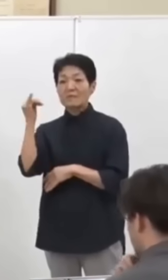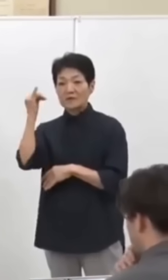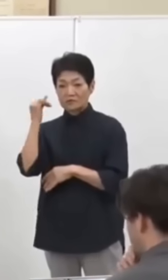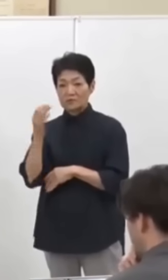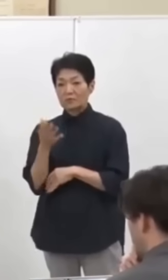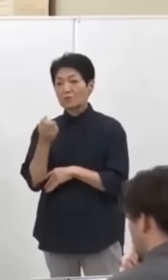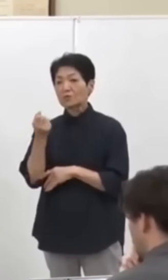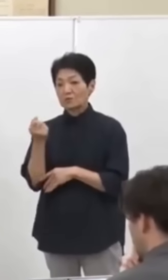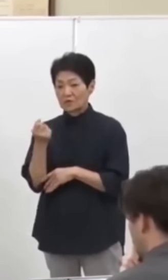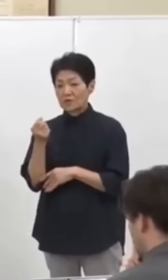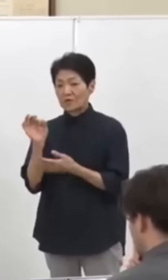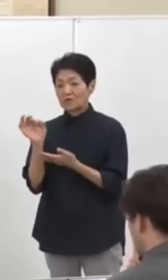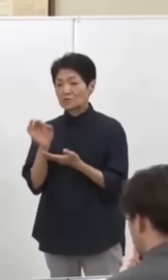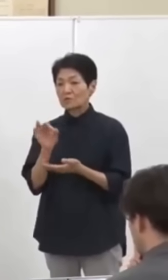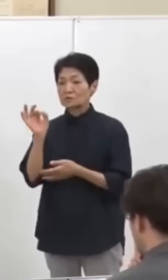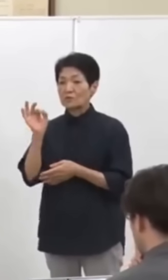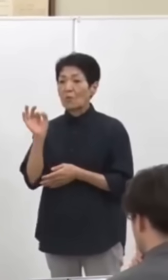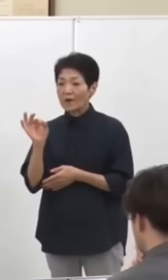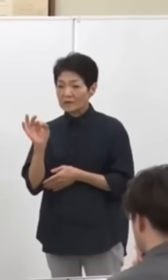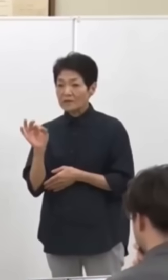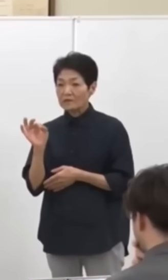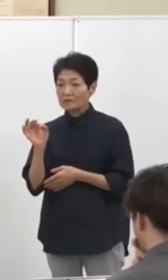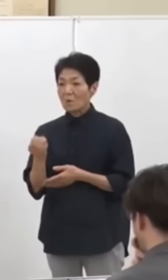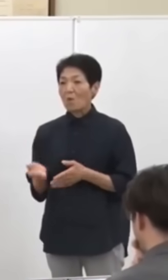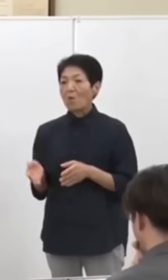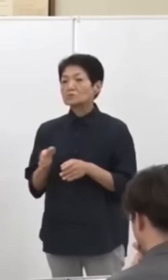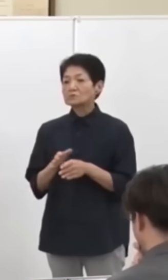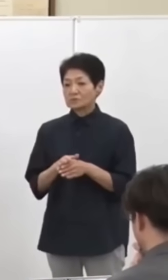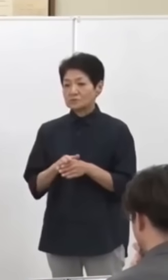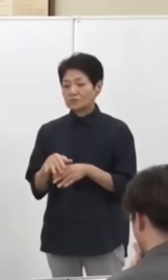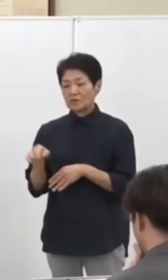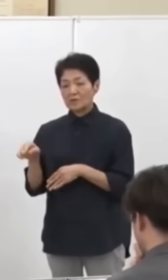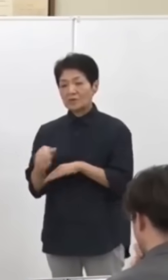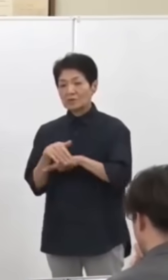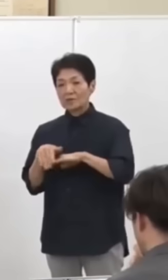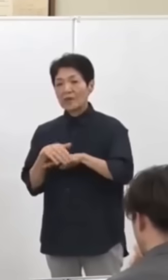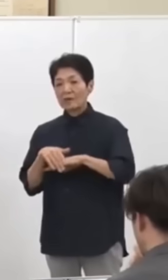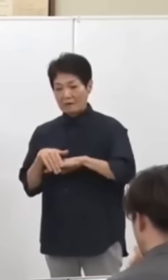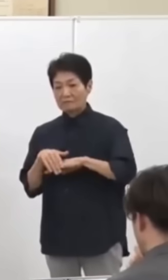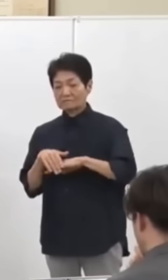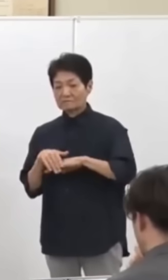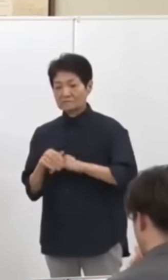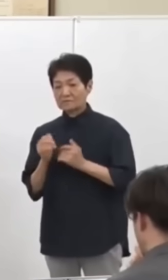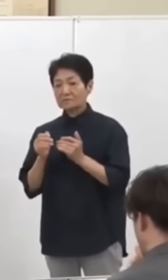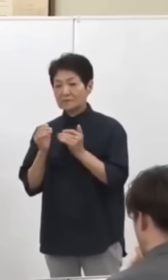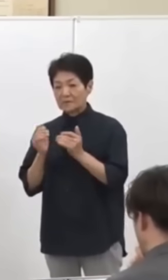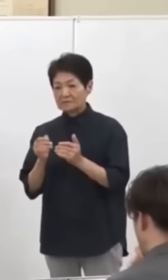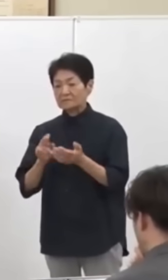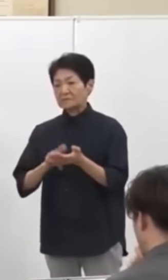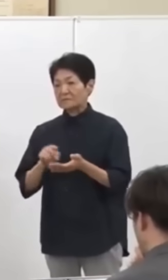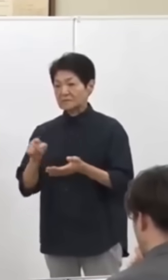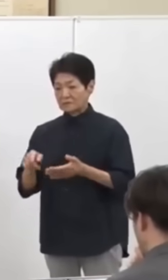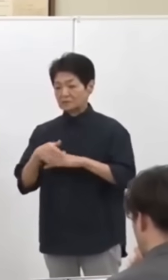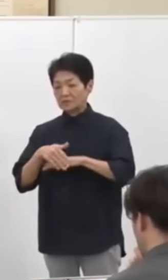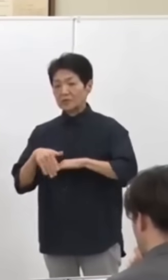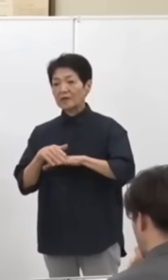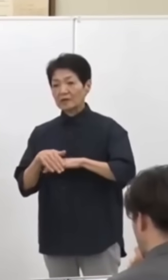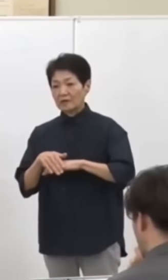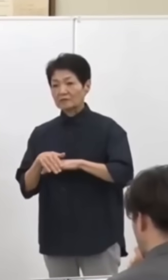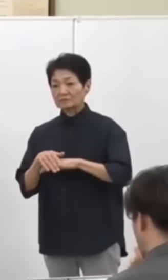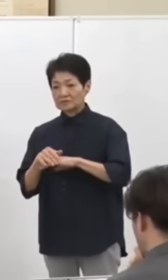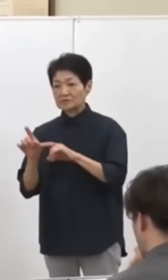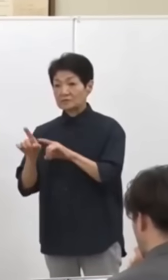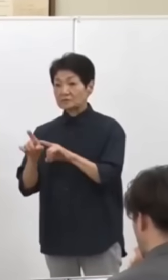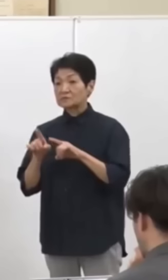って、で投資額も含めてこの計画でいきますというふうに出されてます。でその計画にのっとって、それが適切